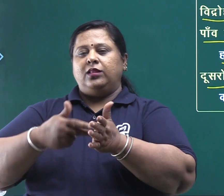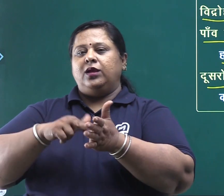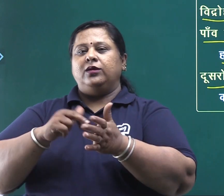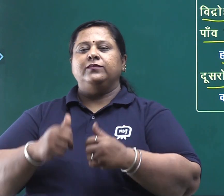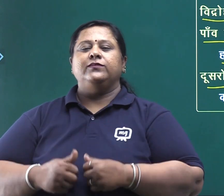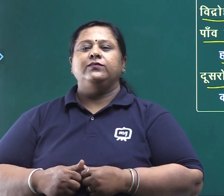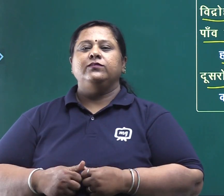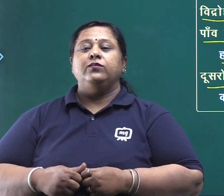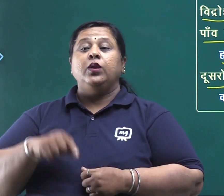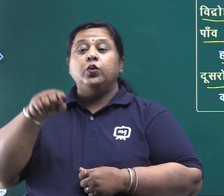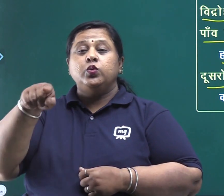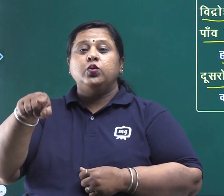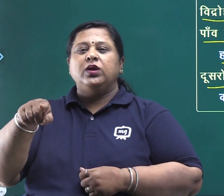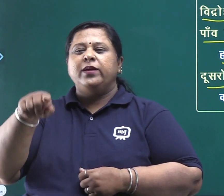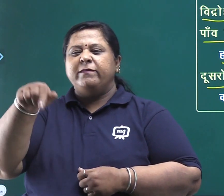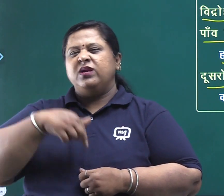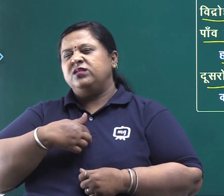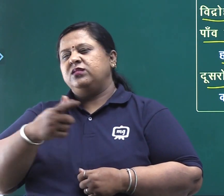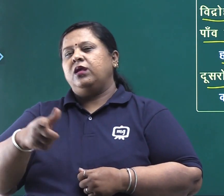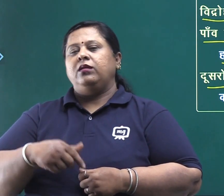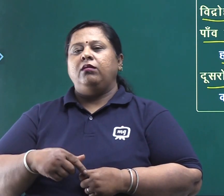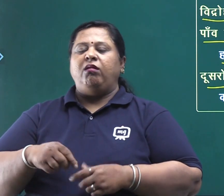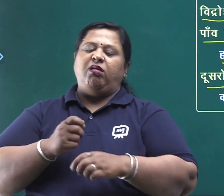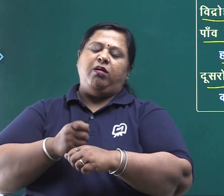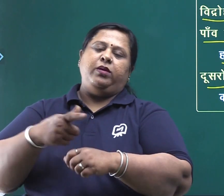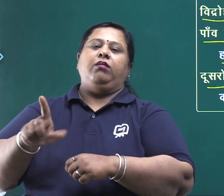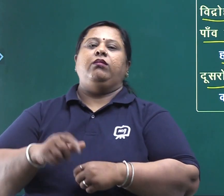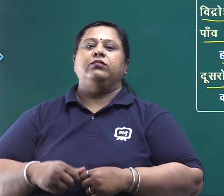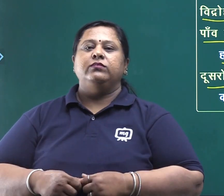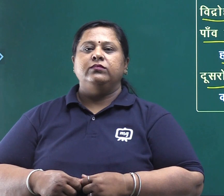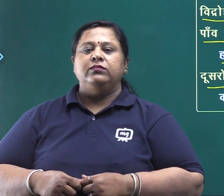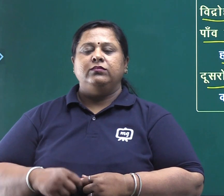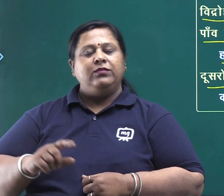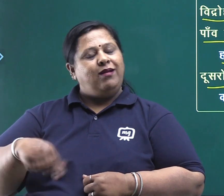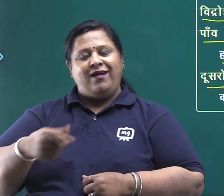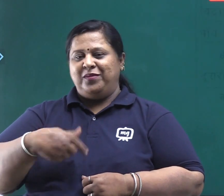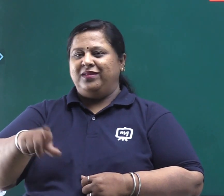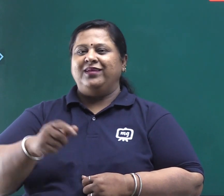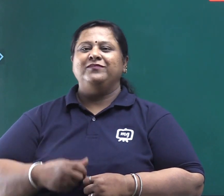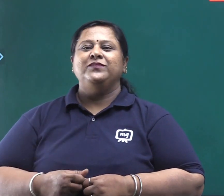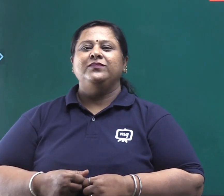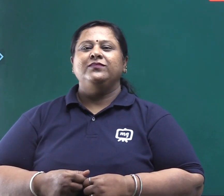होगा दूसरों की मर्जी से काम करना। आगे बढ़ते हैं।